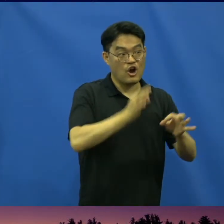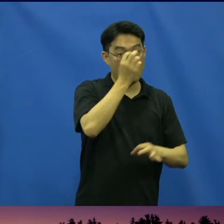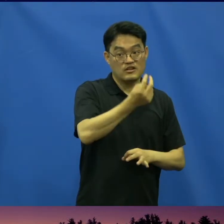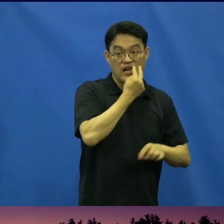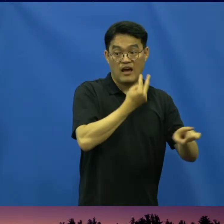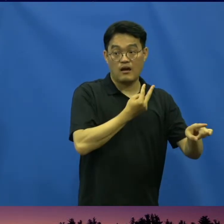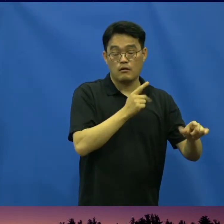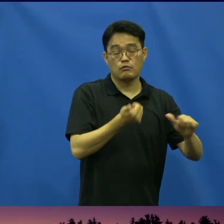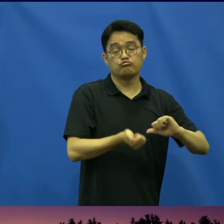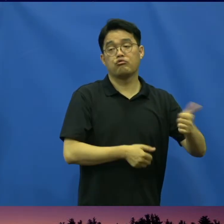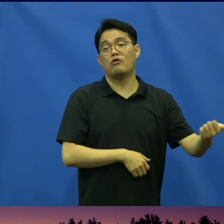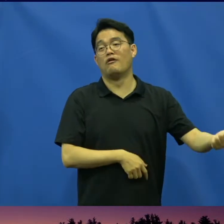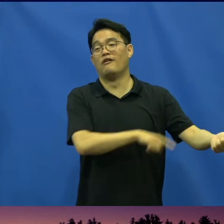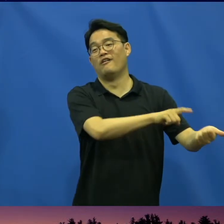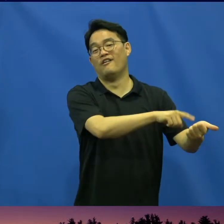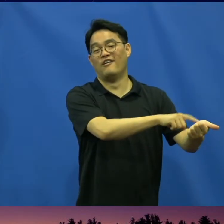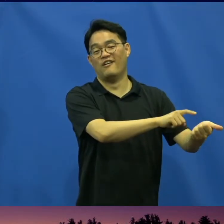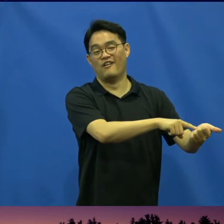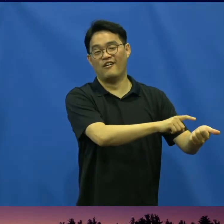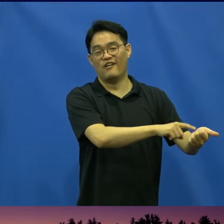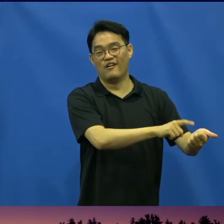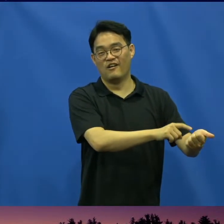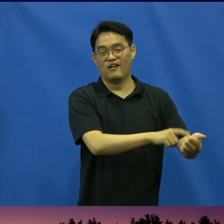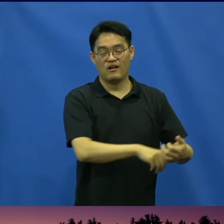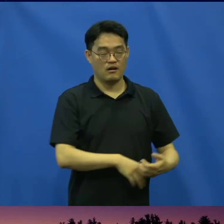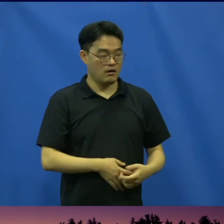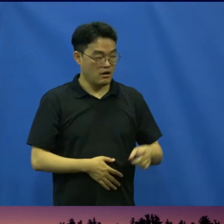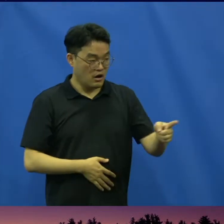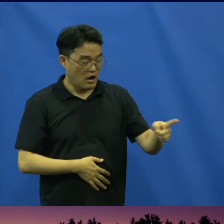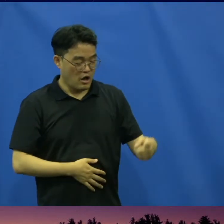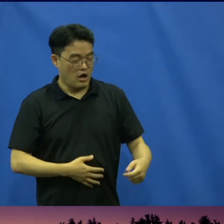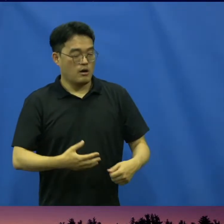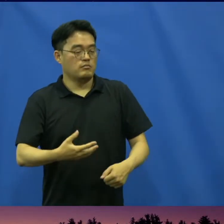그 남보다 한 10살 젊어 보여. 그 죽어.